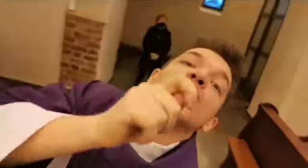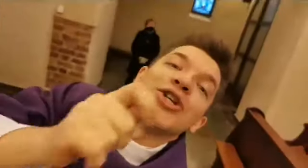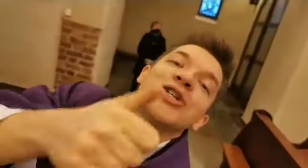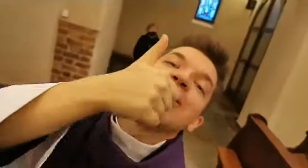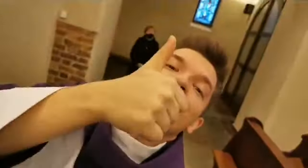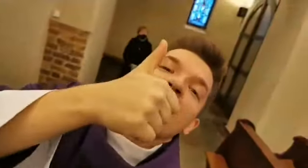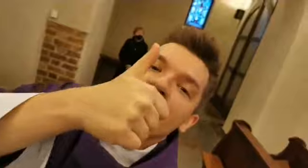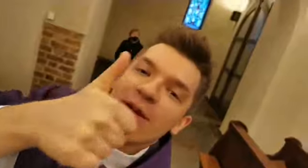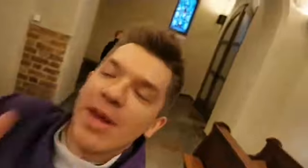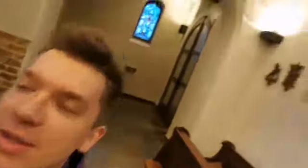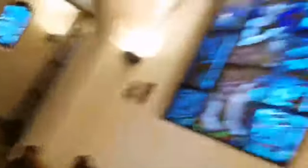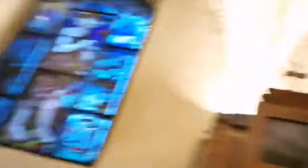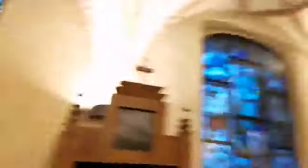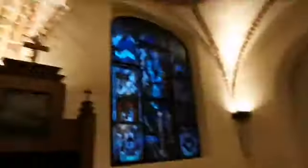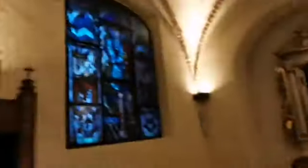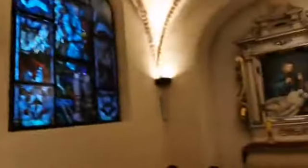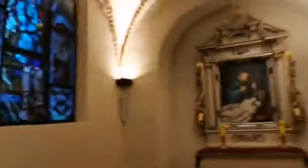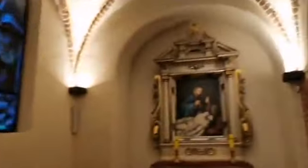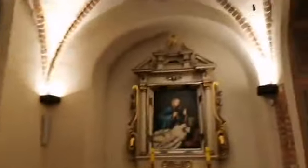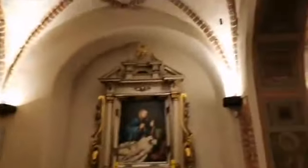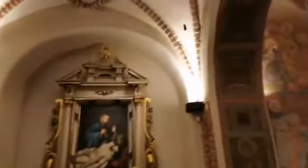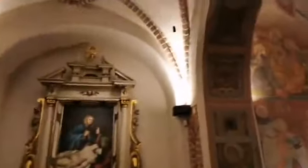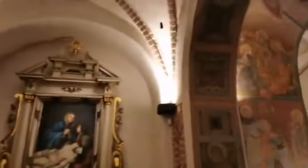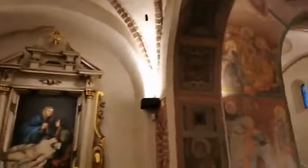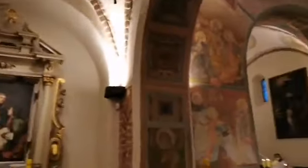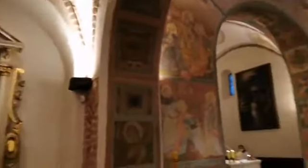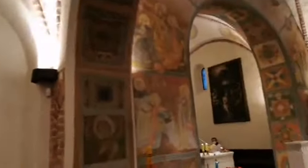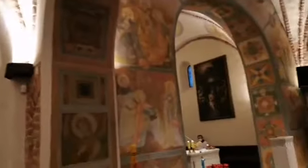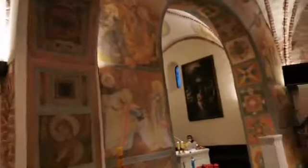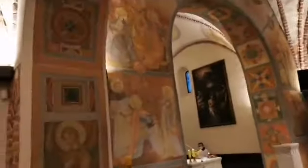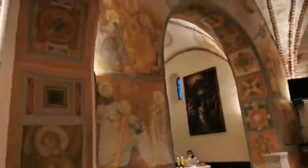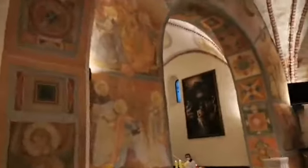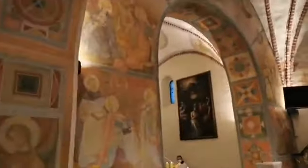Jan Chrzciciel. Pierwsze miejsce.